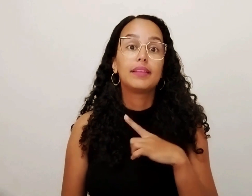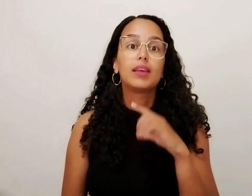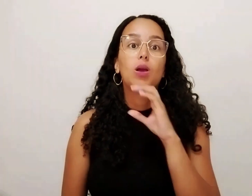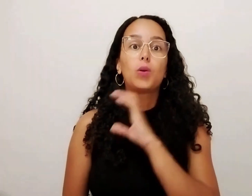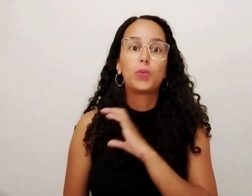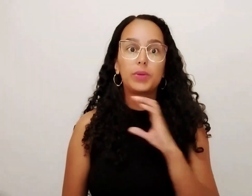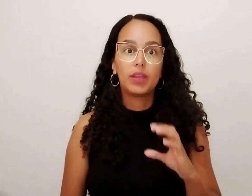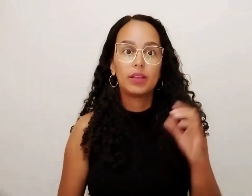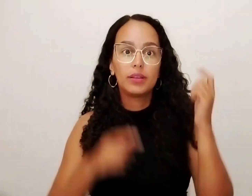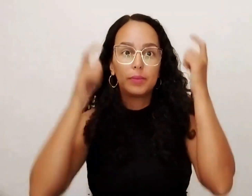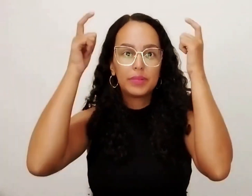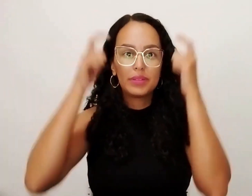Macunaíma